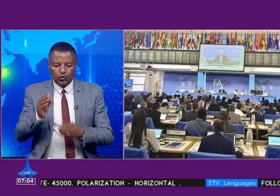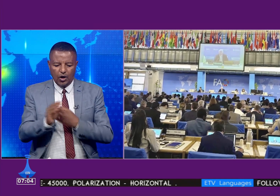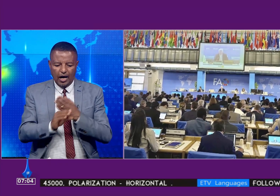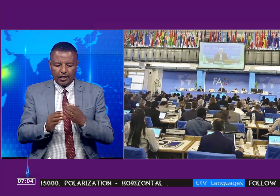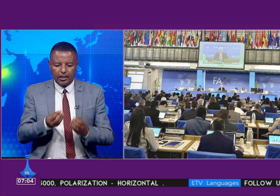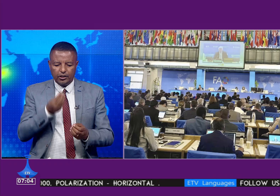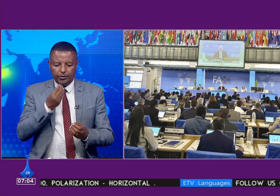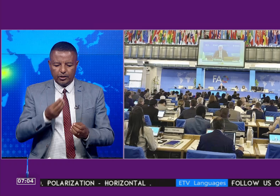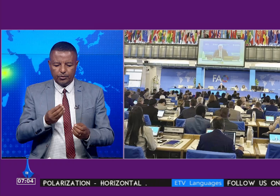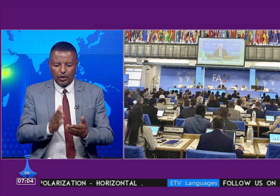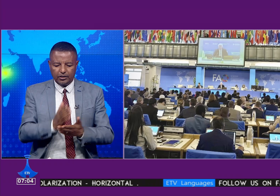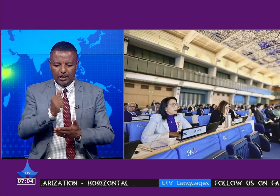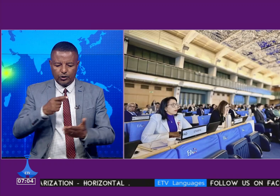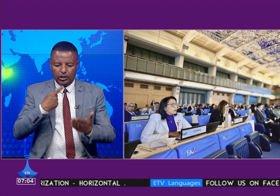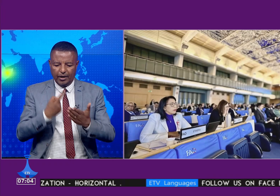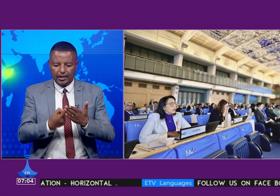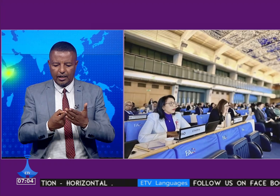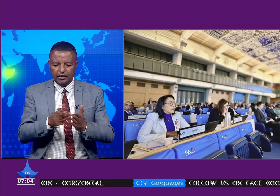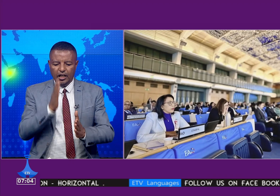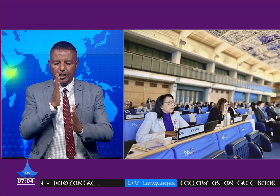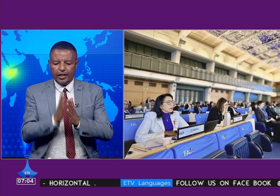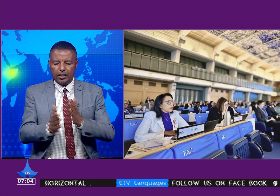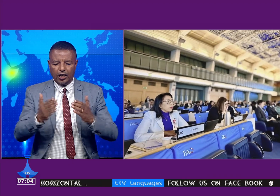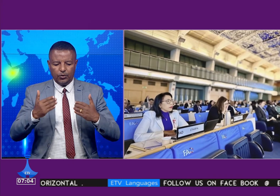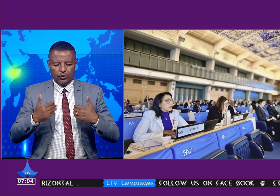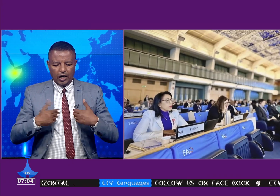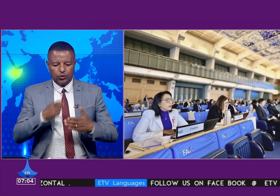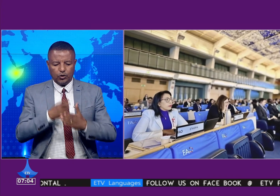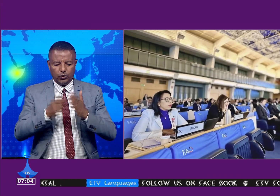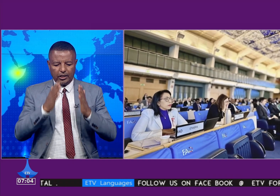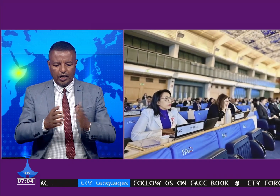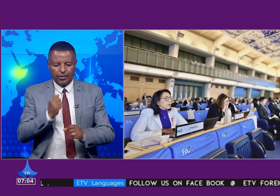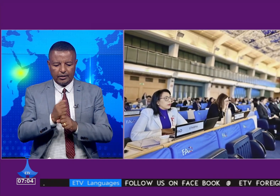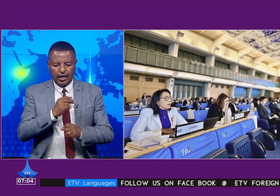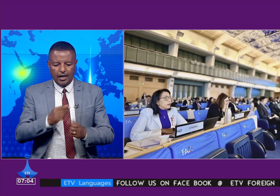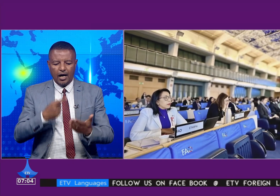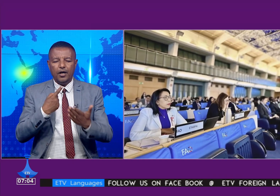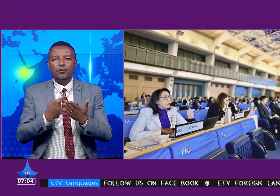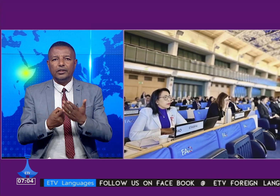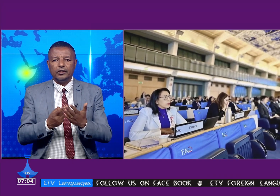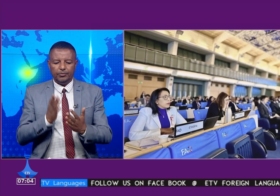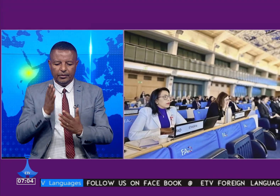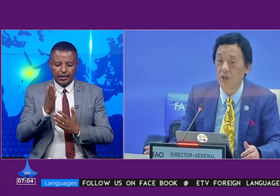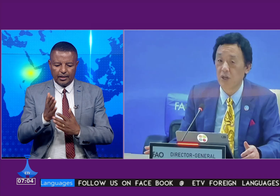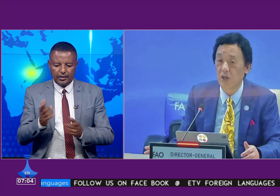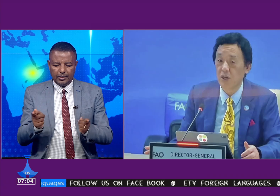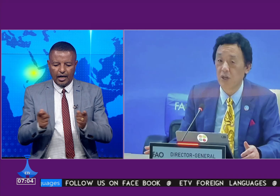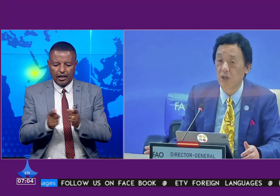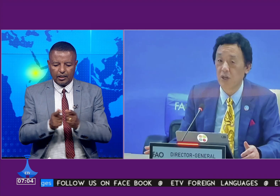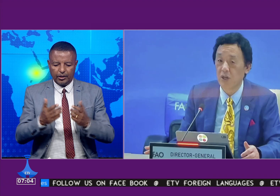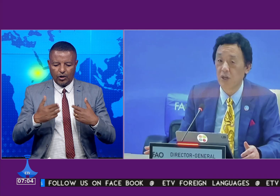ደሚቱ ሀገራት የምግብ ዋስትናቸውን ለማረጋገጥ እያከናወኑ ያሉት ውጤታማ ስራና በዚህም